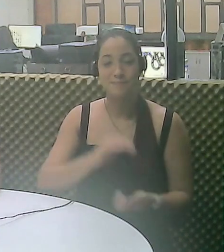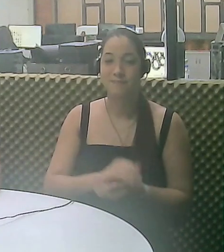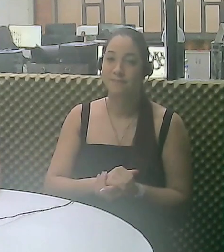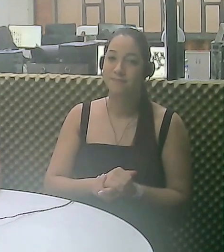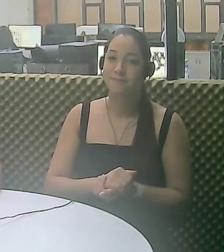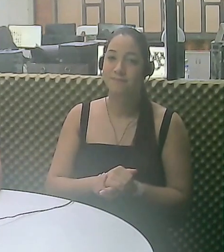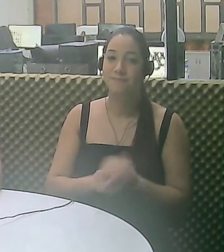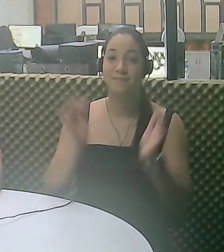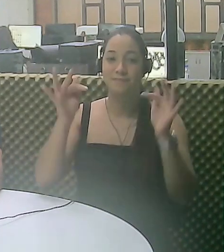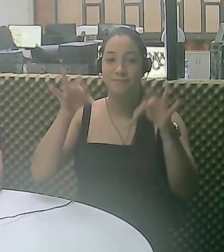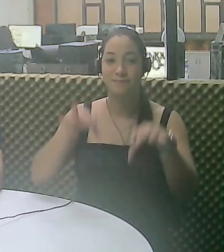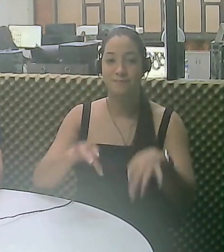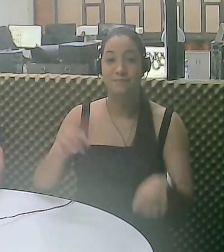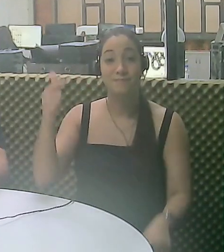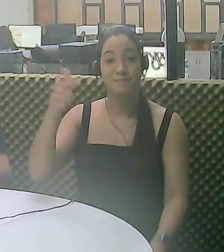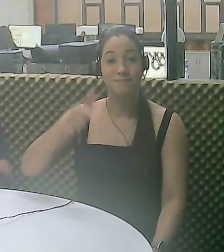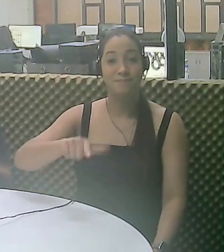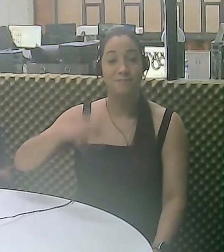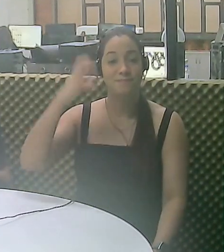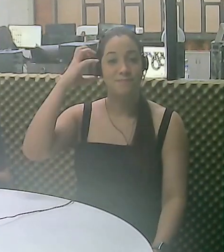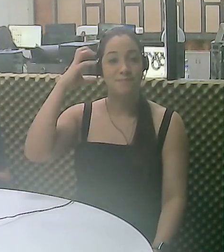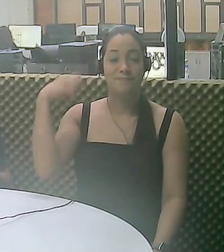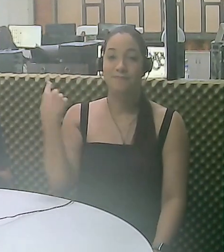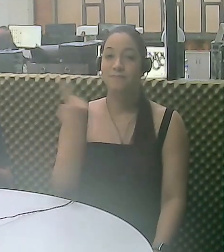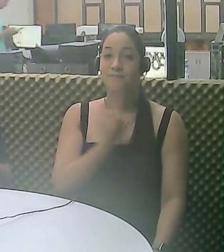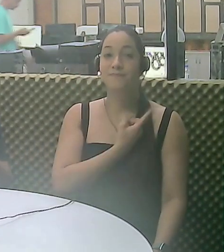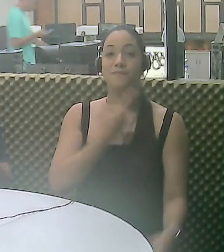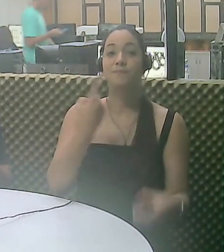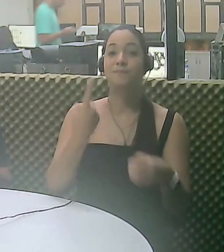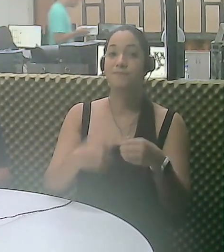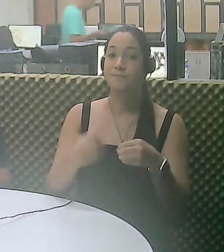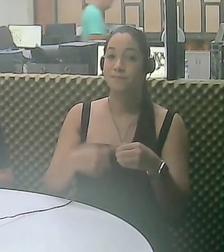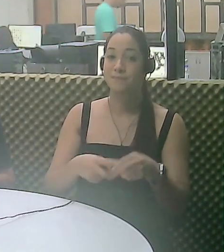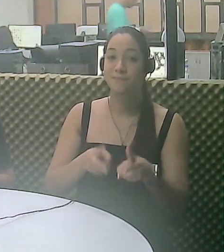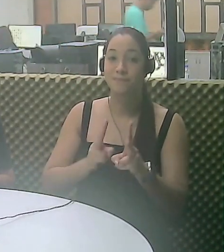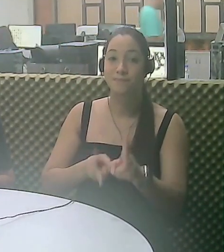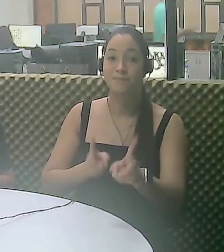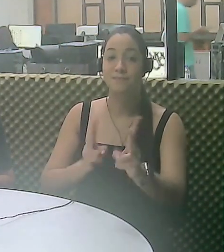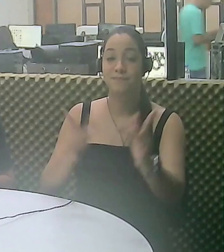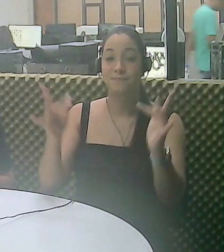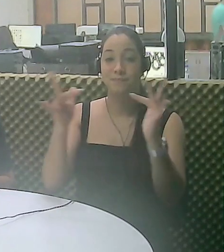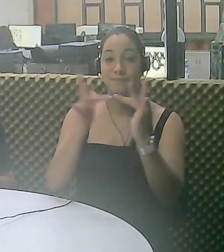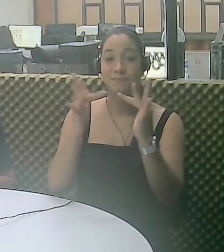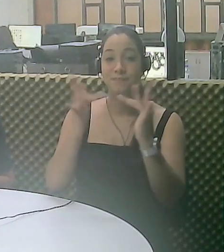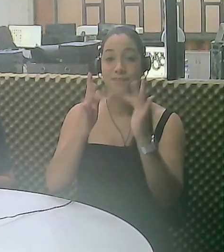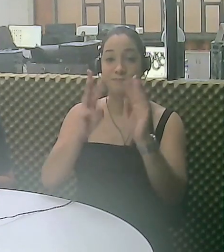próxima. Fica por aqui mais uma edição do programa da Rádio Nossa Cidade.